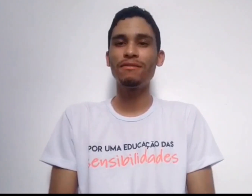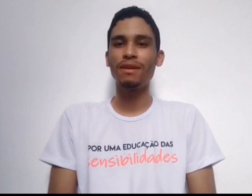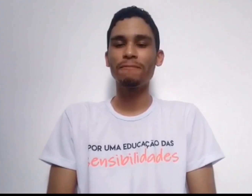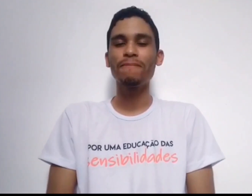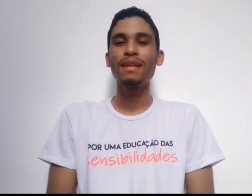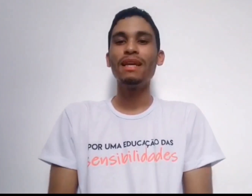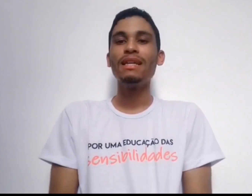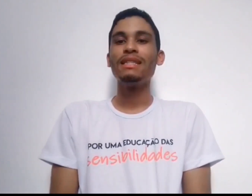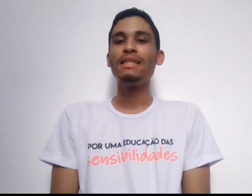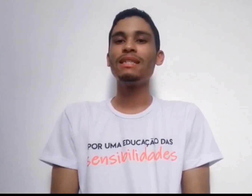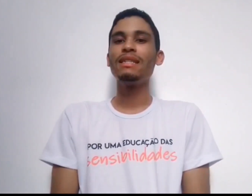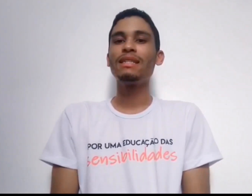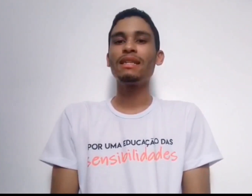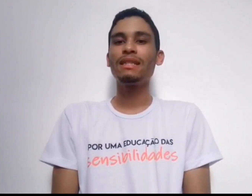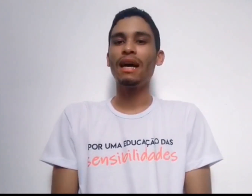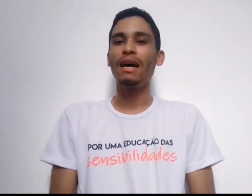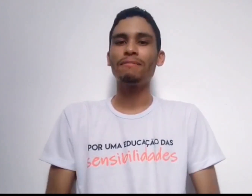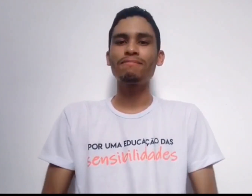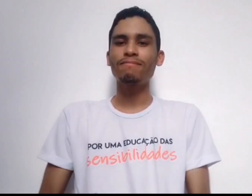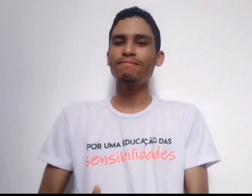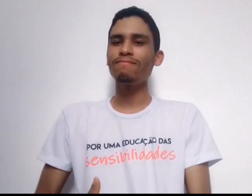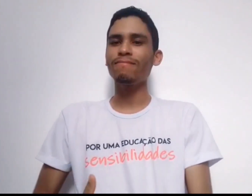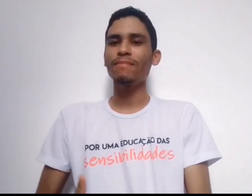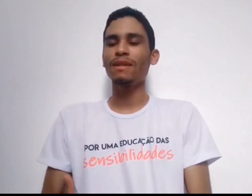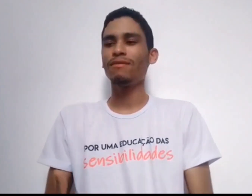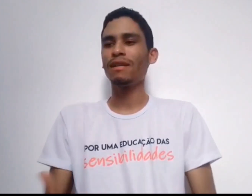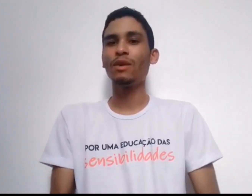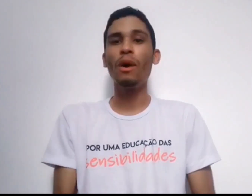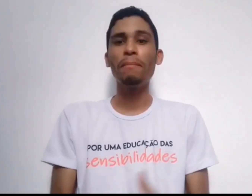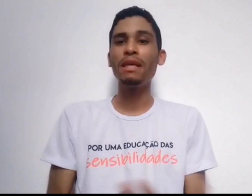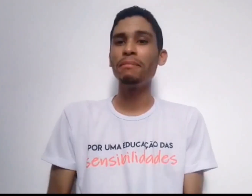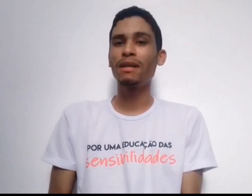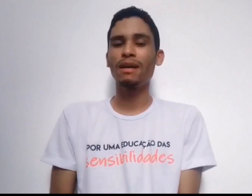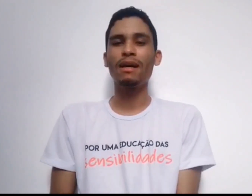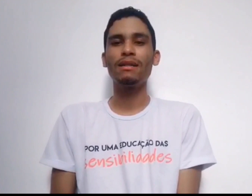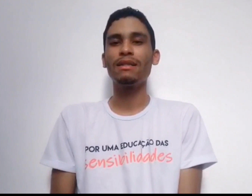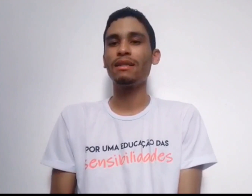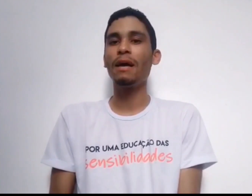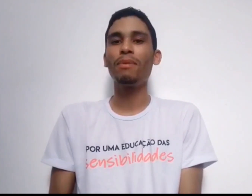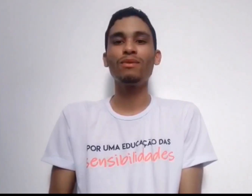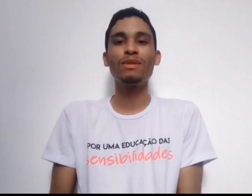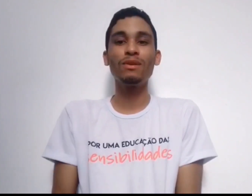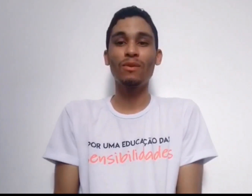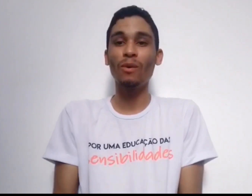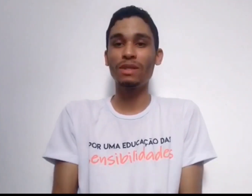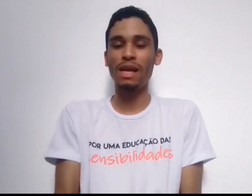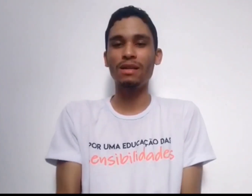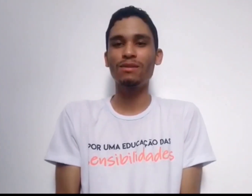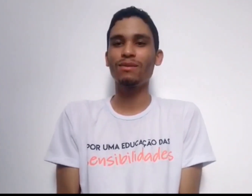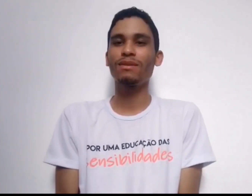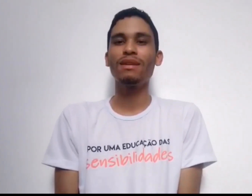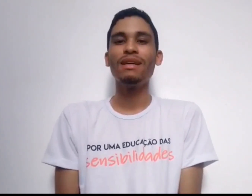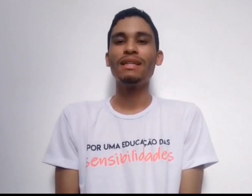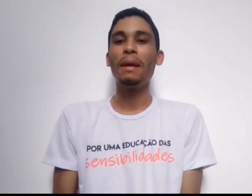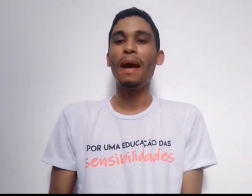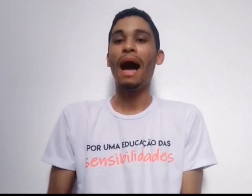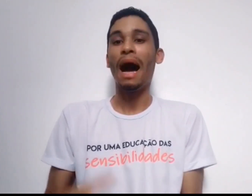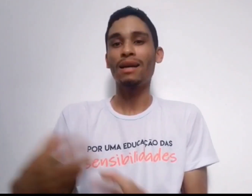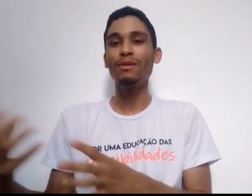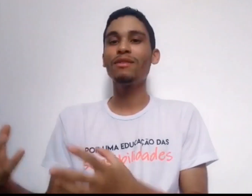tentativa de tentar fazer uma mímica, tentar reproduzir com gestos, né, aquilo que